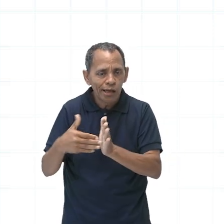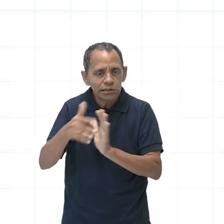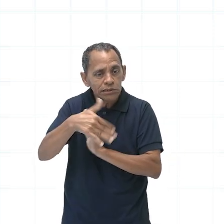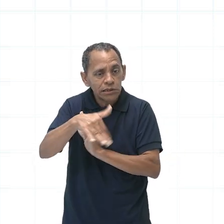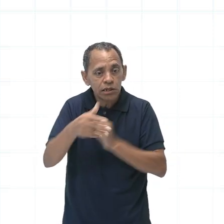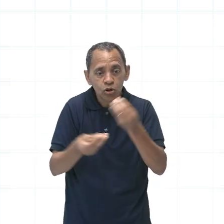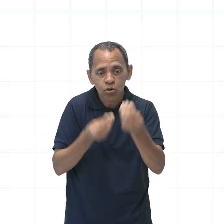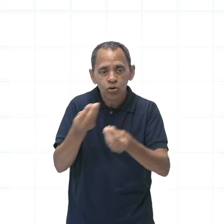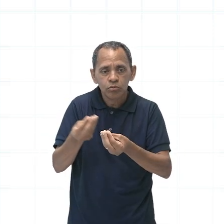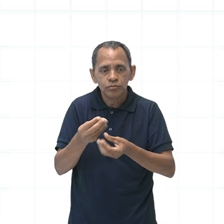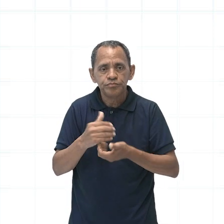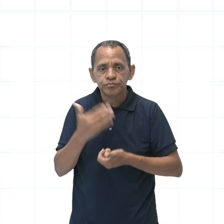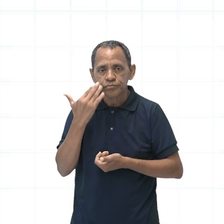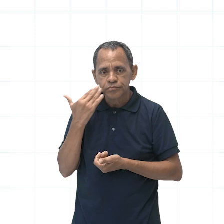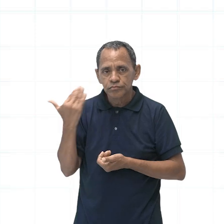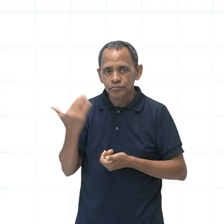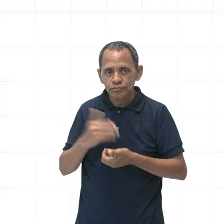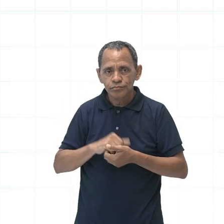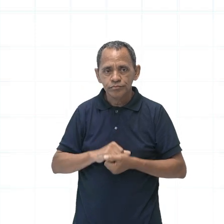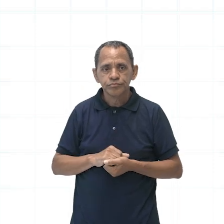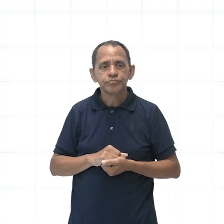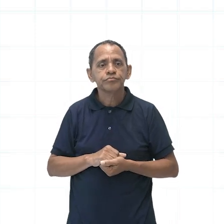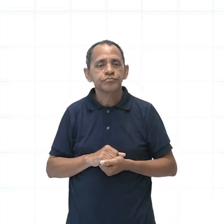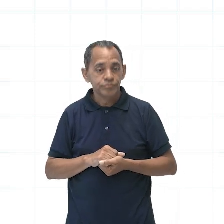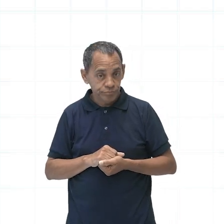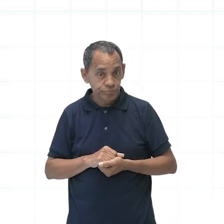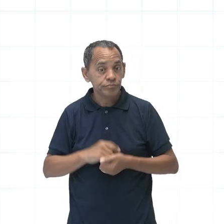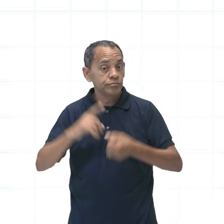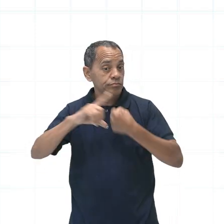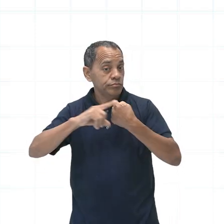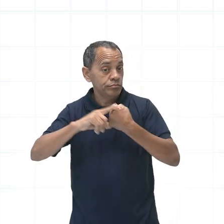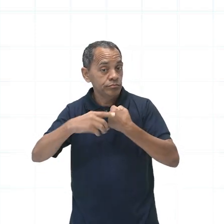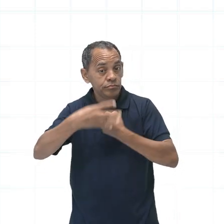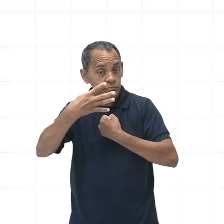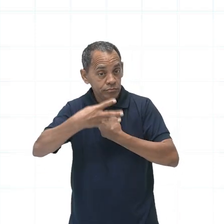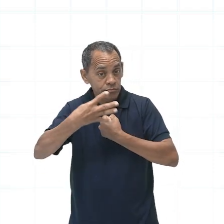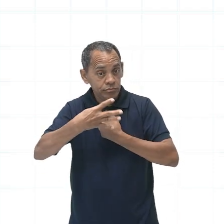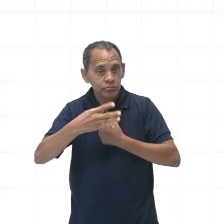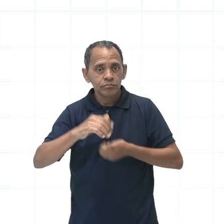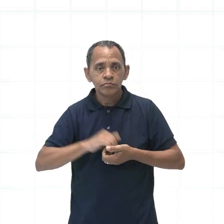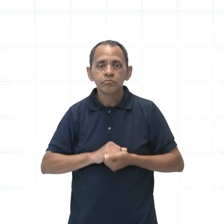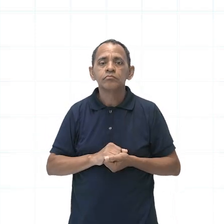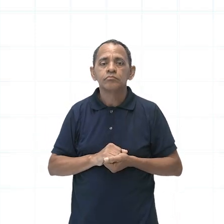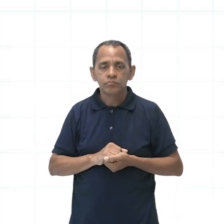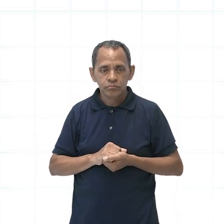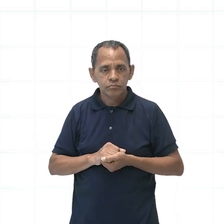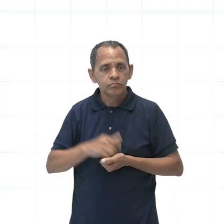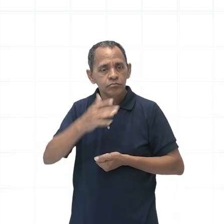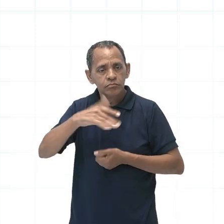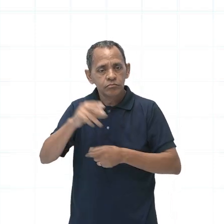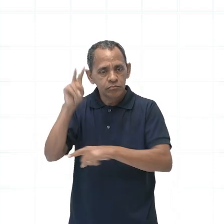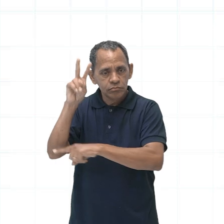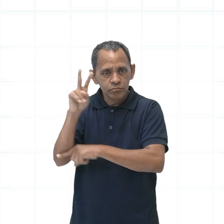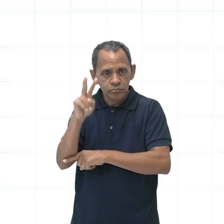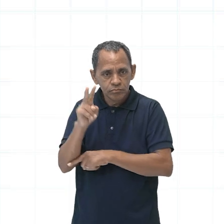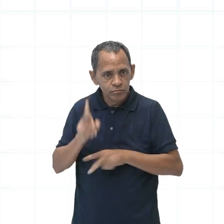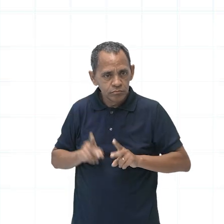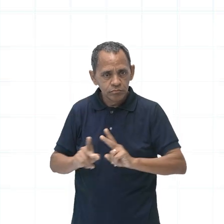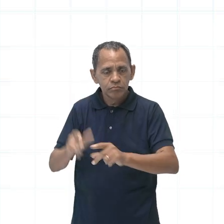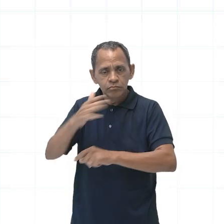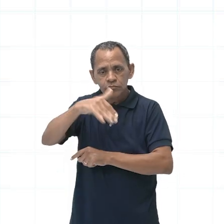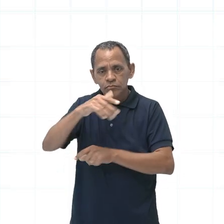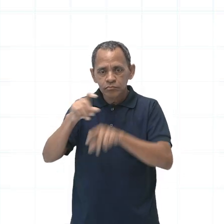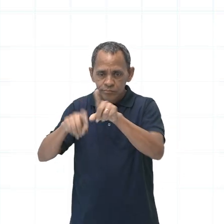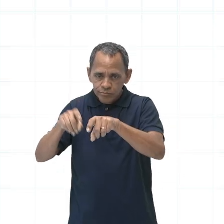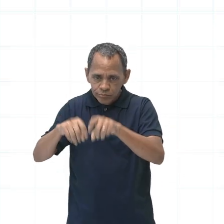só. Pode passar. No artigo 4, considera-se área de preservação permanente em zonas rurais